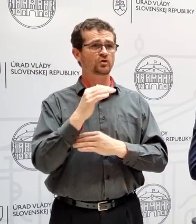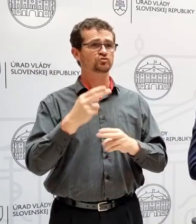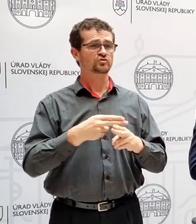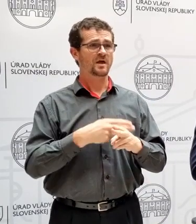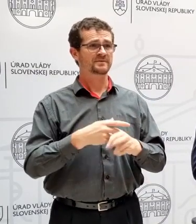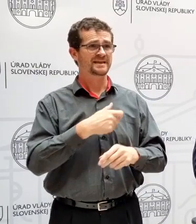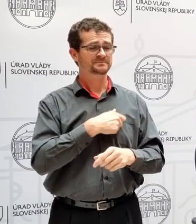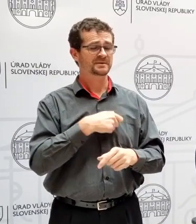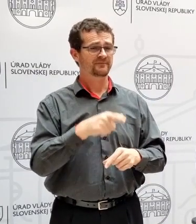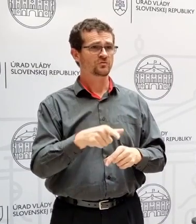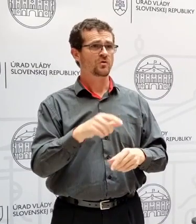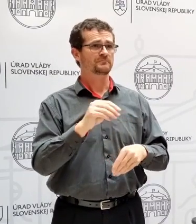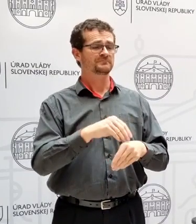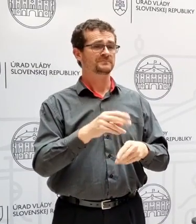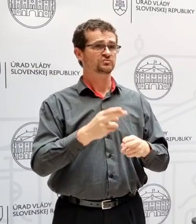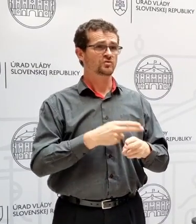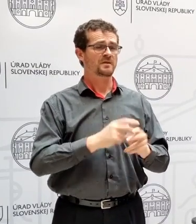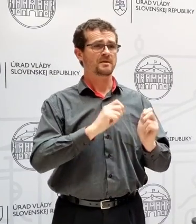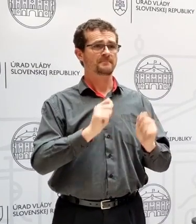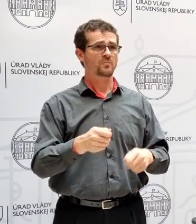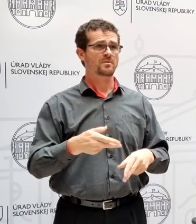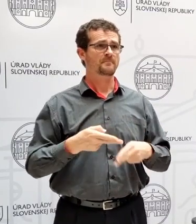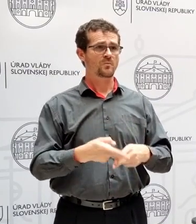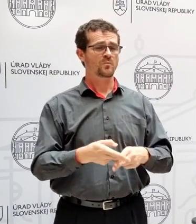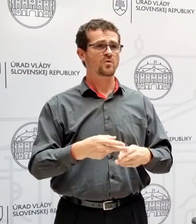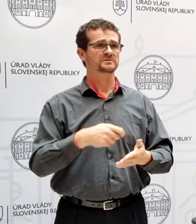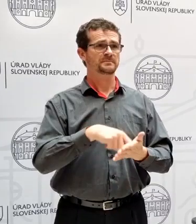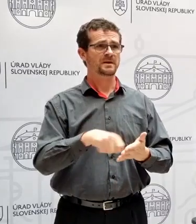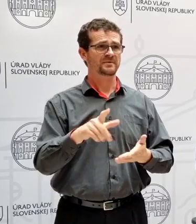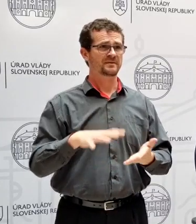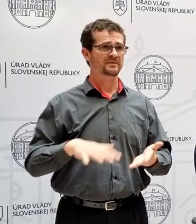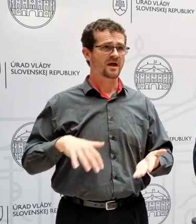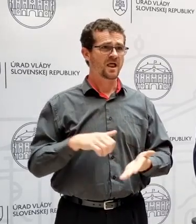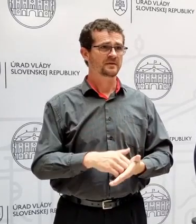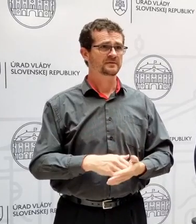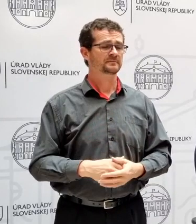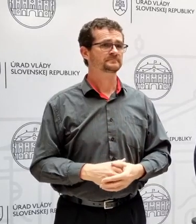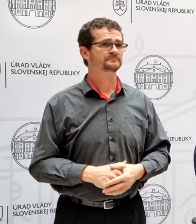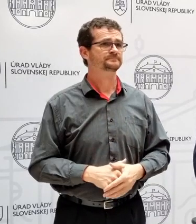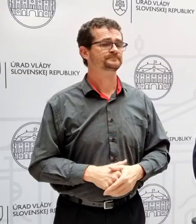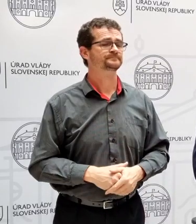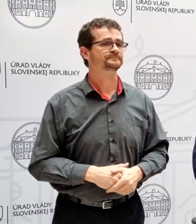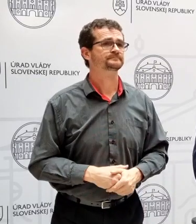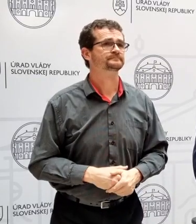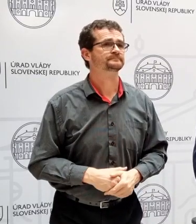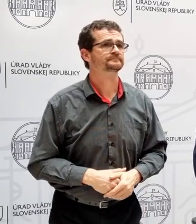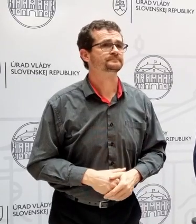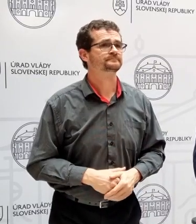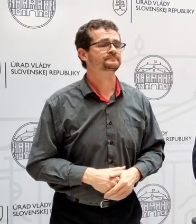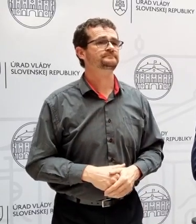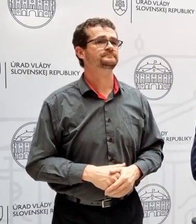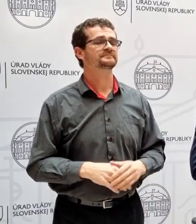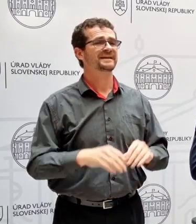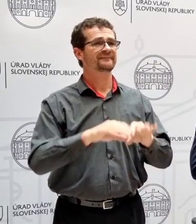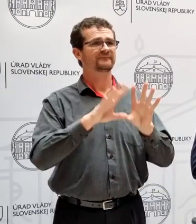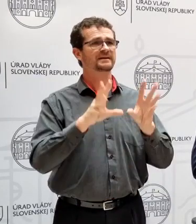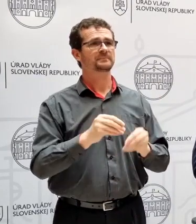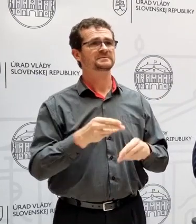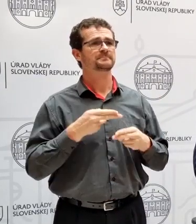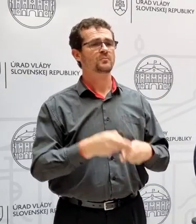prípade bude intervenovať štát a podať tú pomocnú ruku a preplatiť tieto náklady. Napríklad pre učiteľov. A v rámci aj tej nejakej